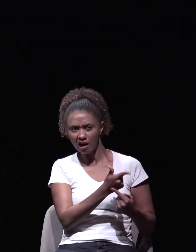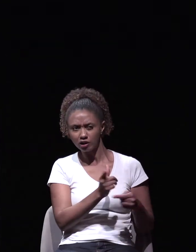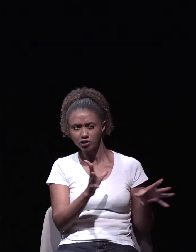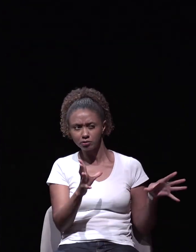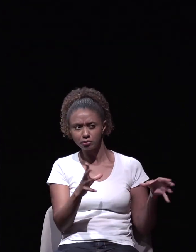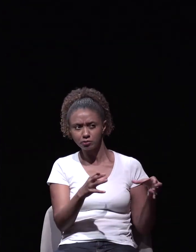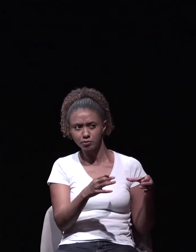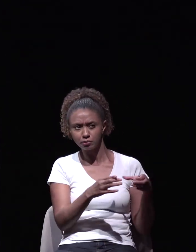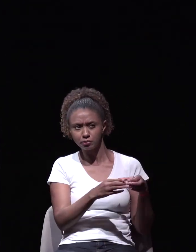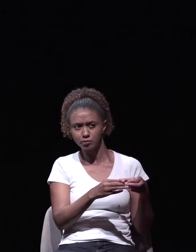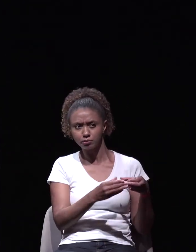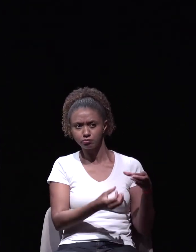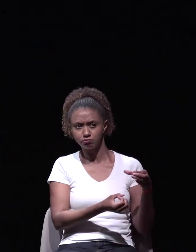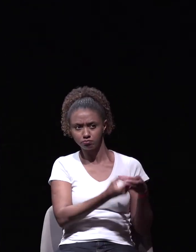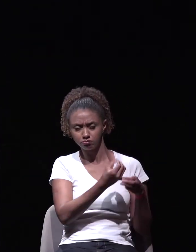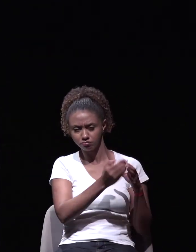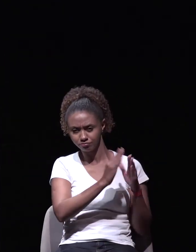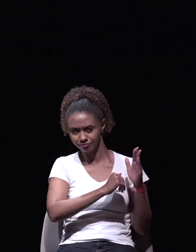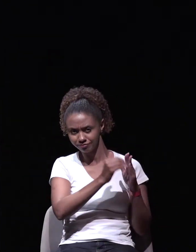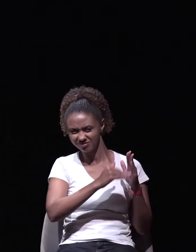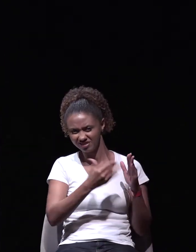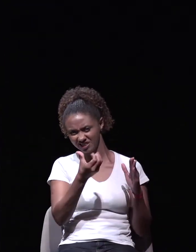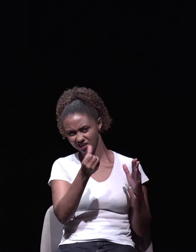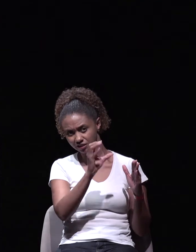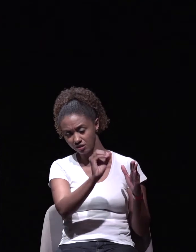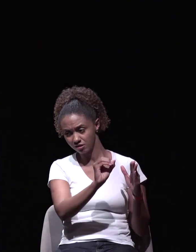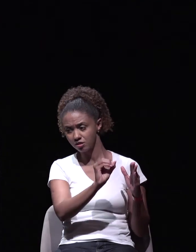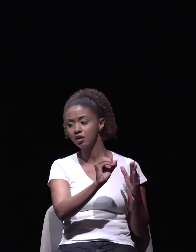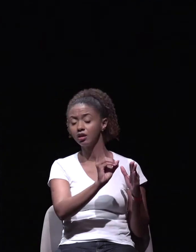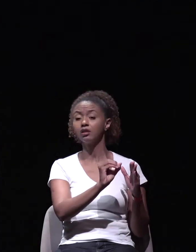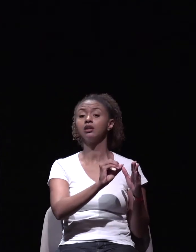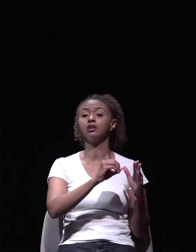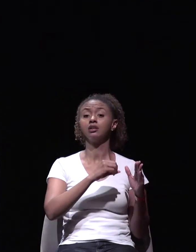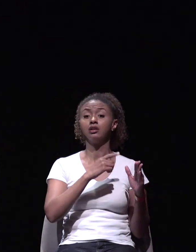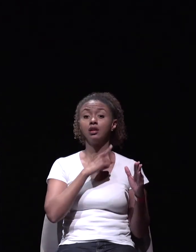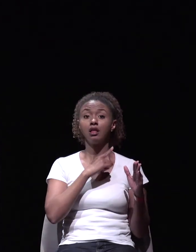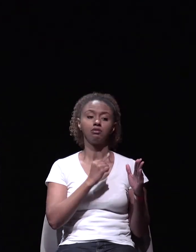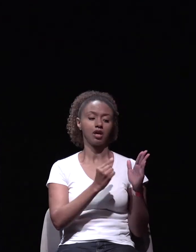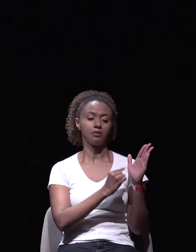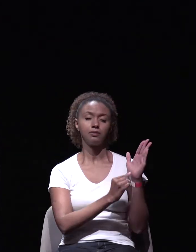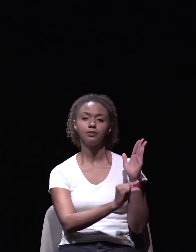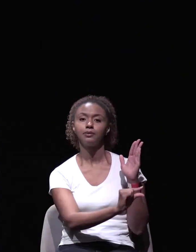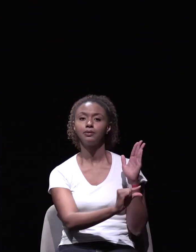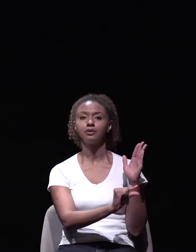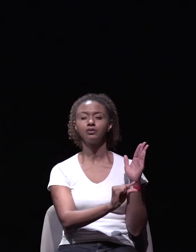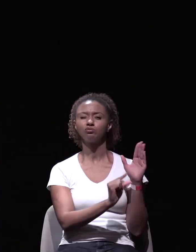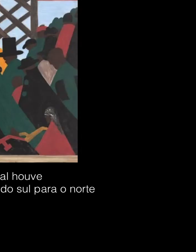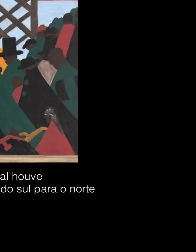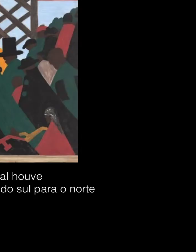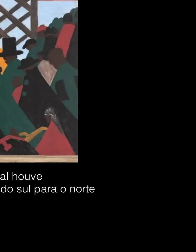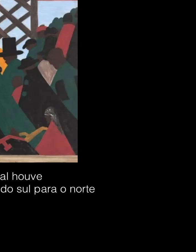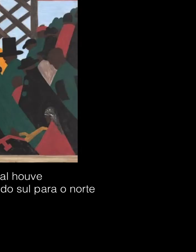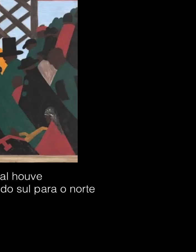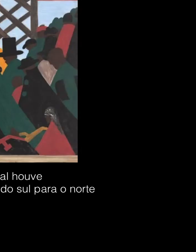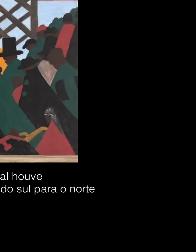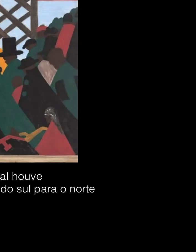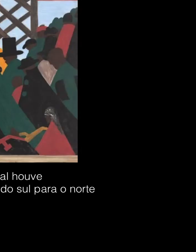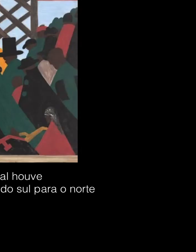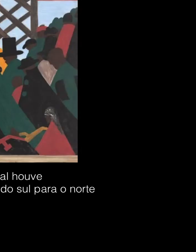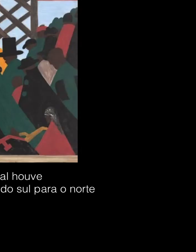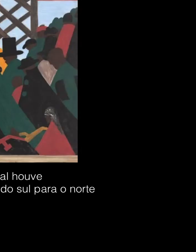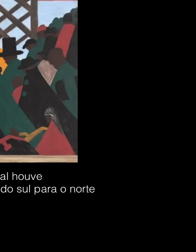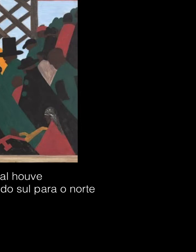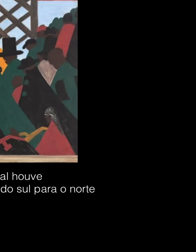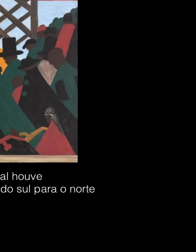são pintadas, né, em têmpera, ele vai colocar uma legenda, né, um texto de